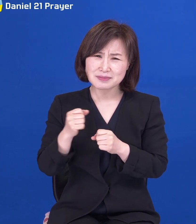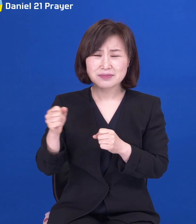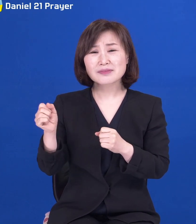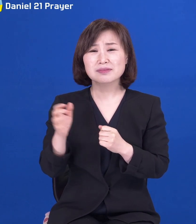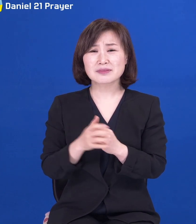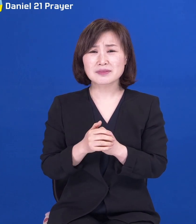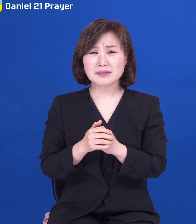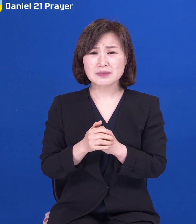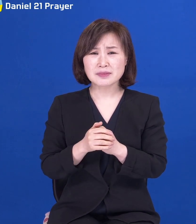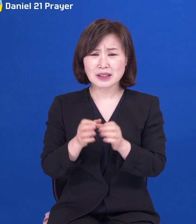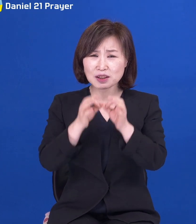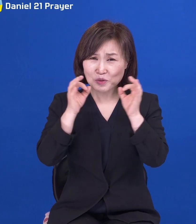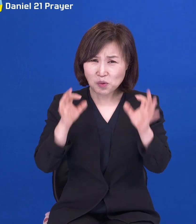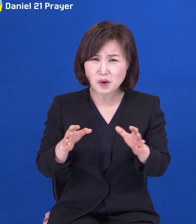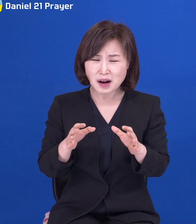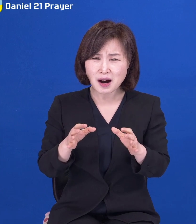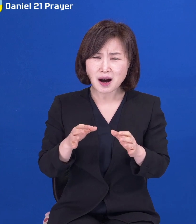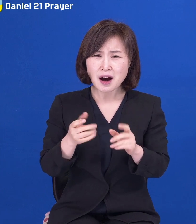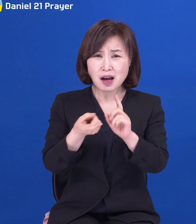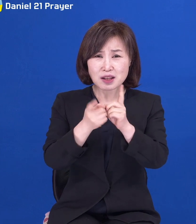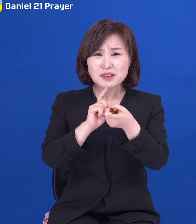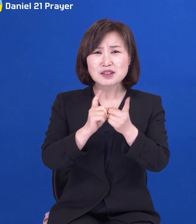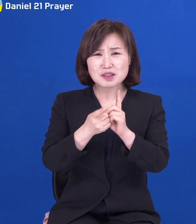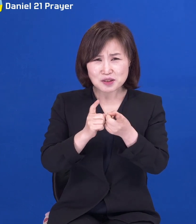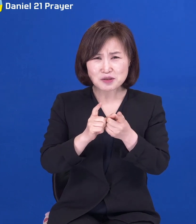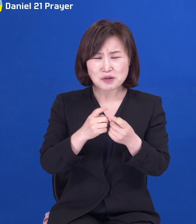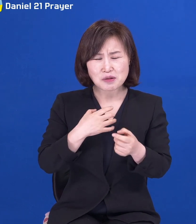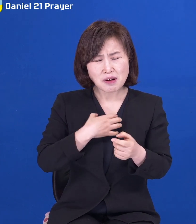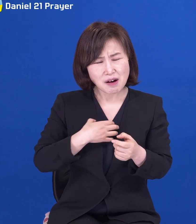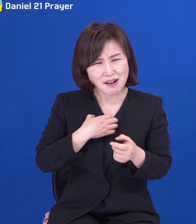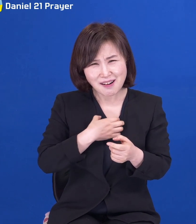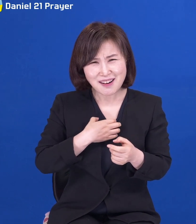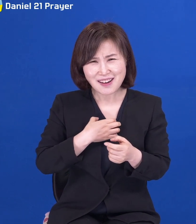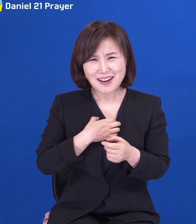너무 같이 느꼈기 때문에 뭘 얘기할 수가 있었겠어요.